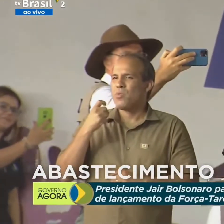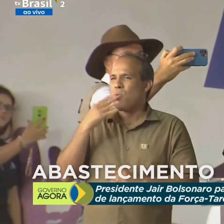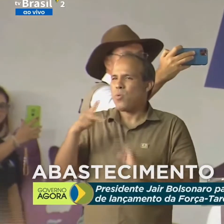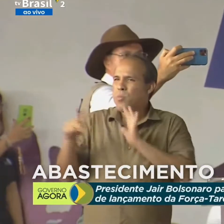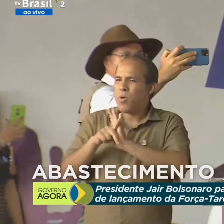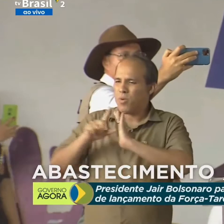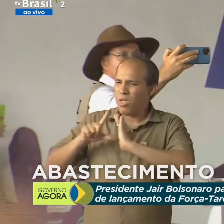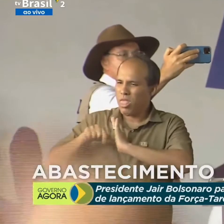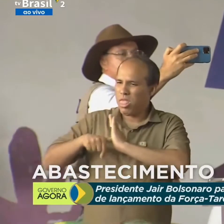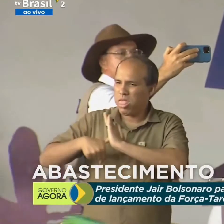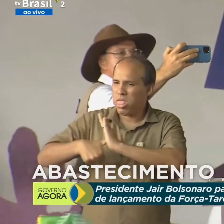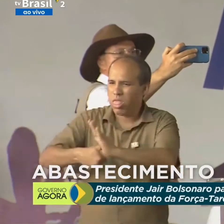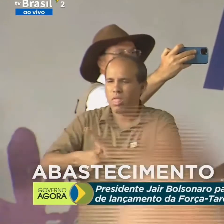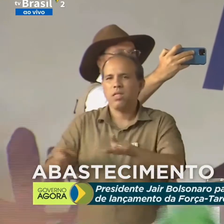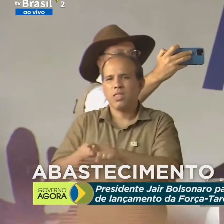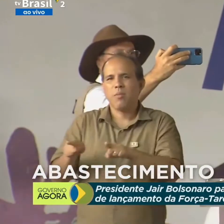corrupção.